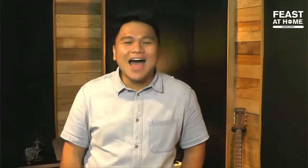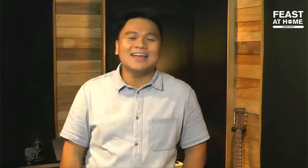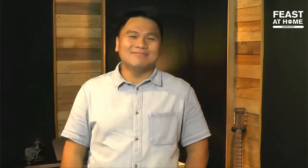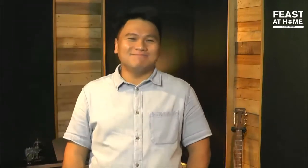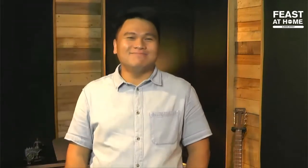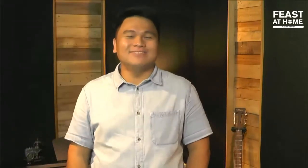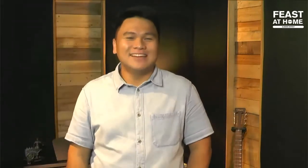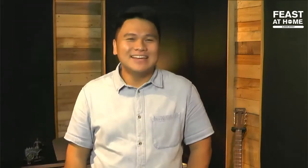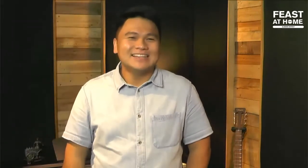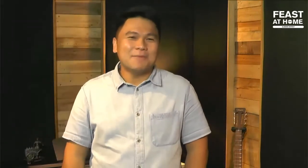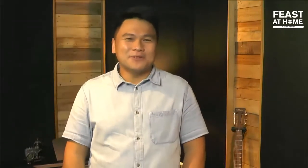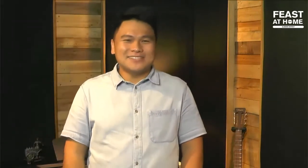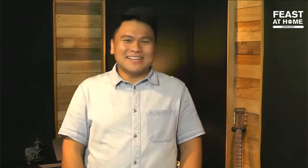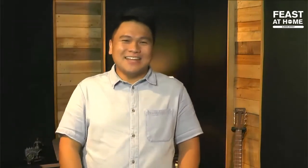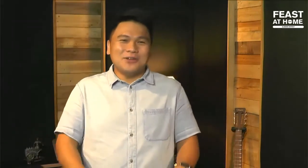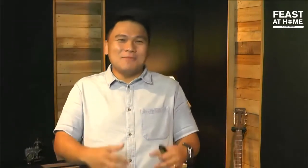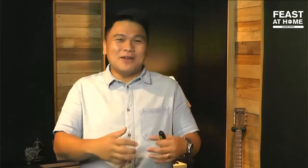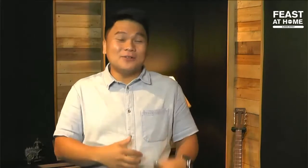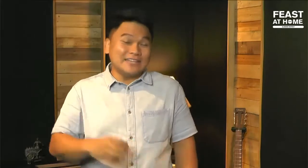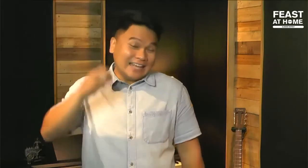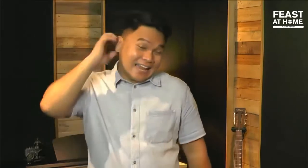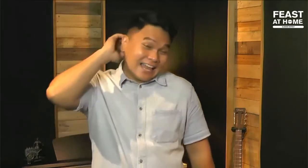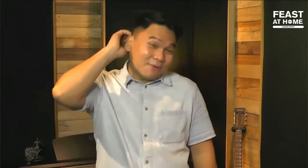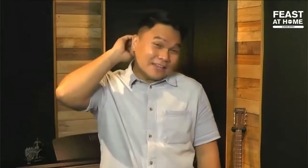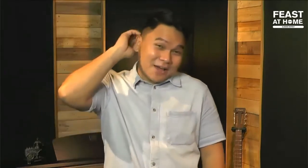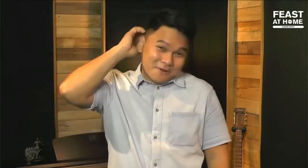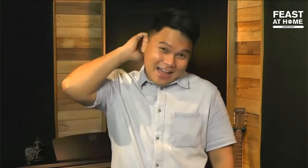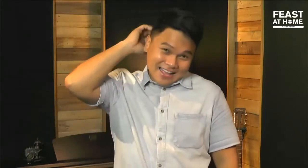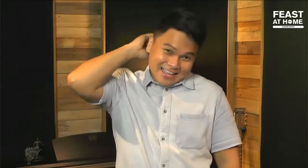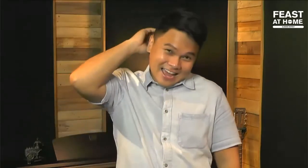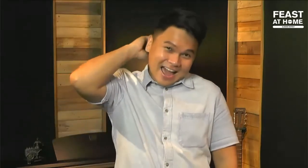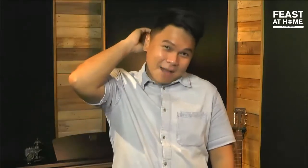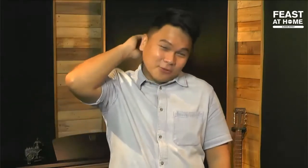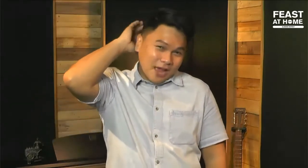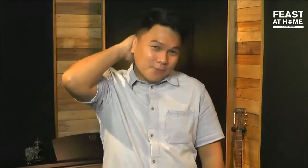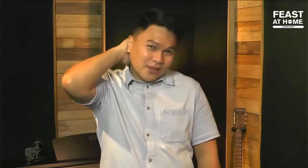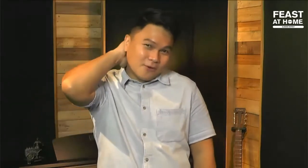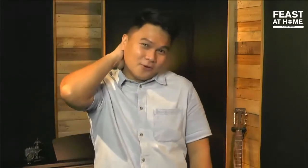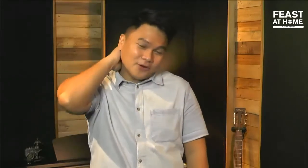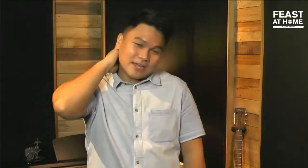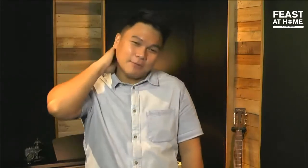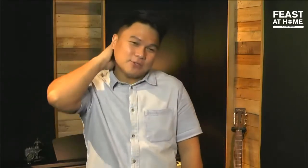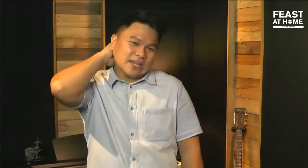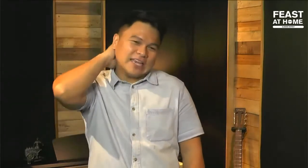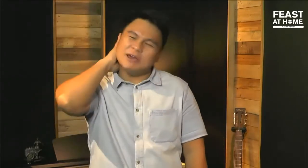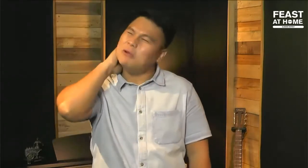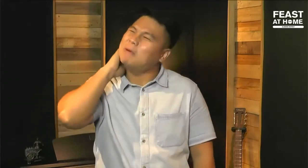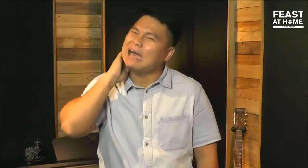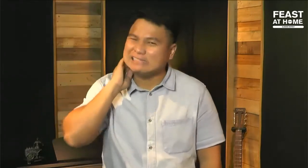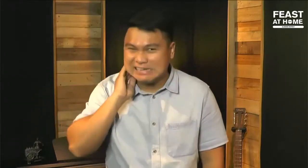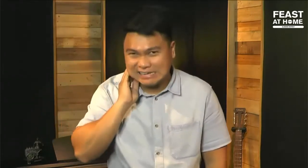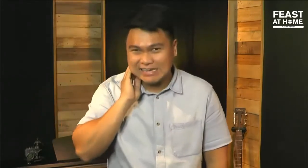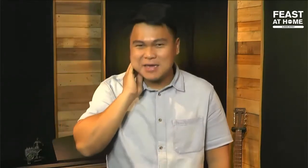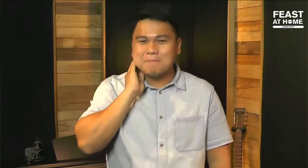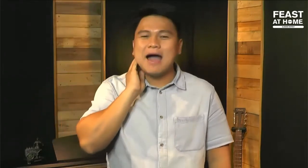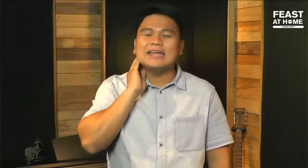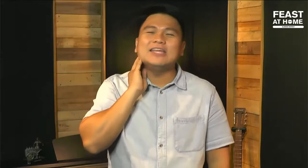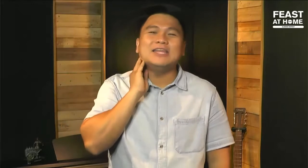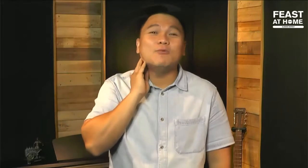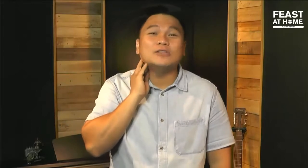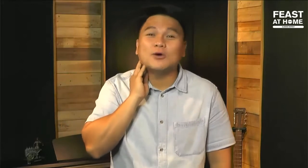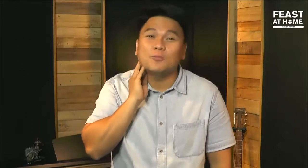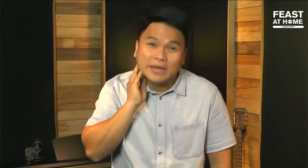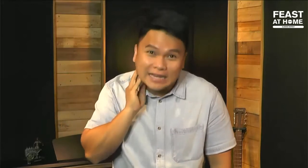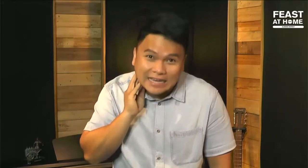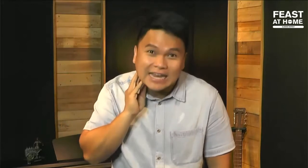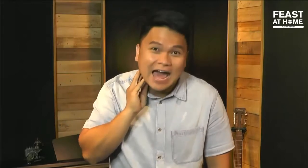pala, Tapos, ito naman ako, natawa-tawa, kakamot-kamot ang ulo. Sabi ko sa kanya, ikaw naman kasi. Bakit hindi